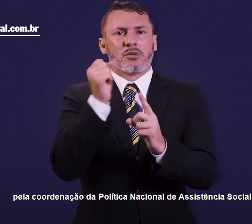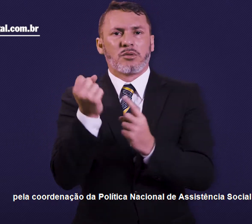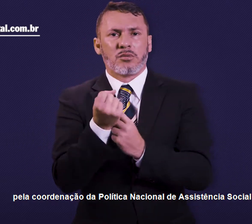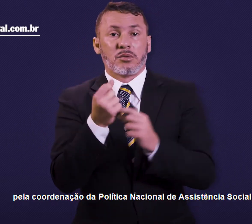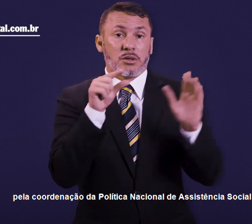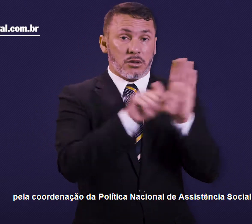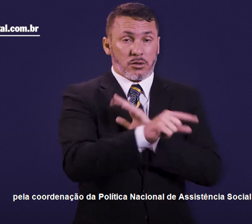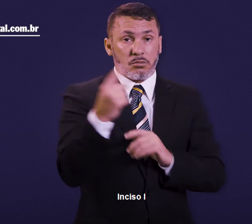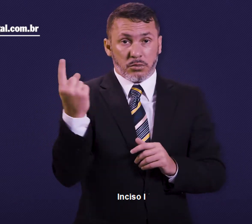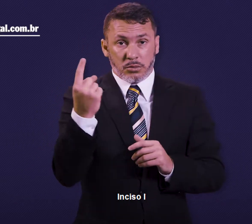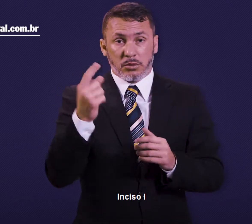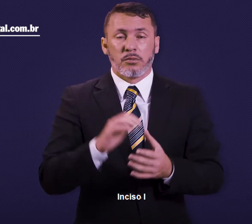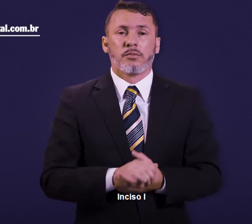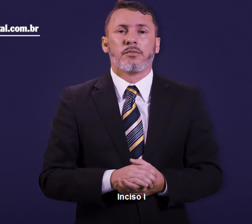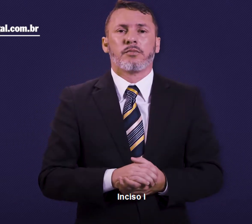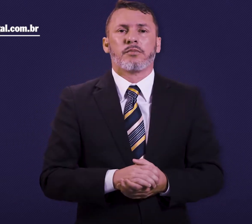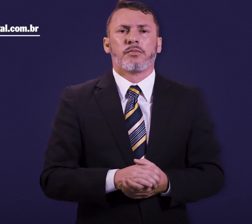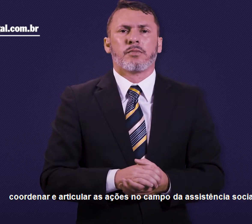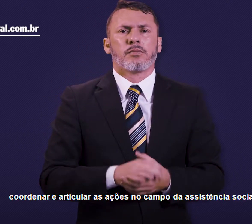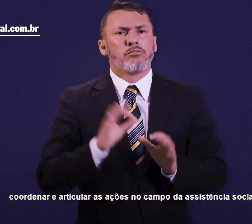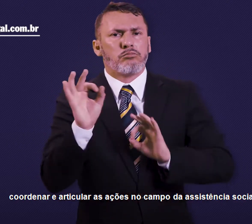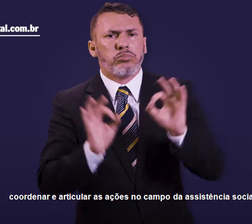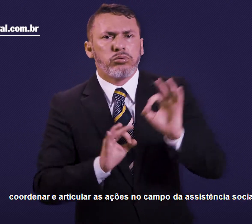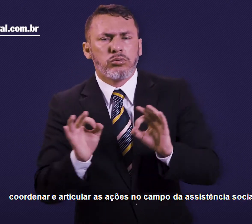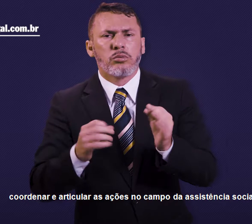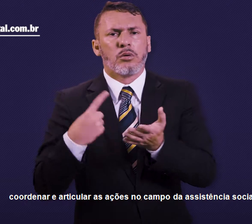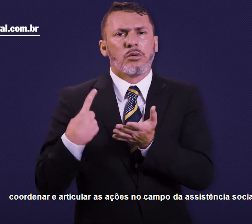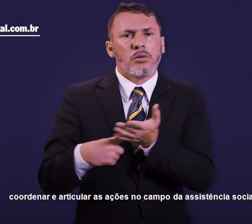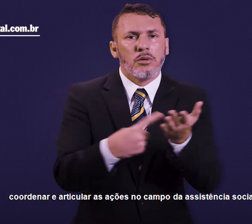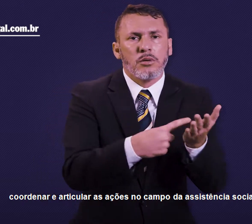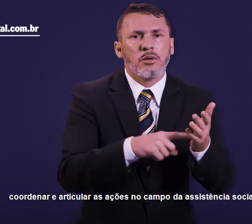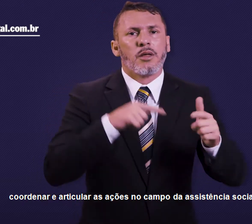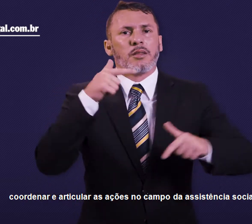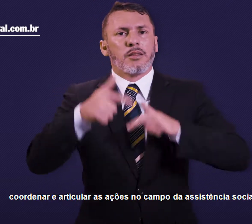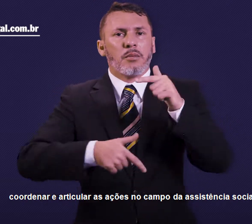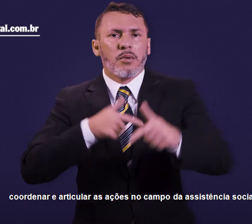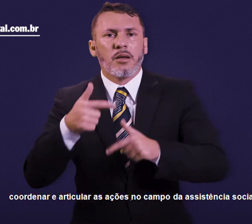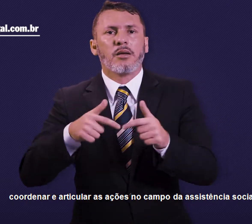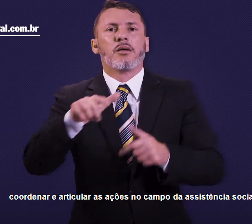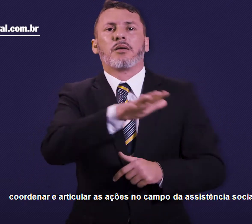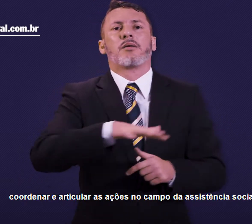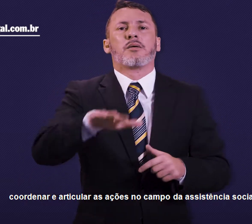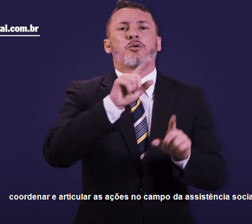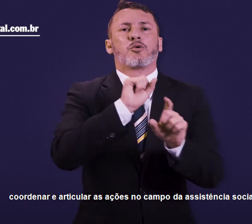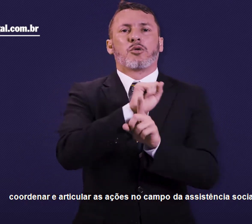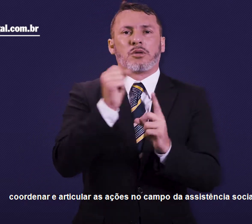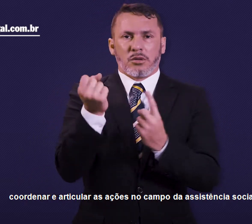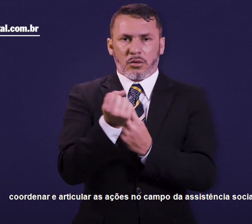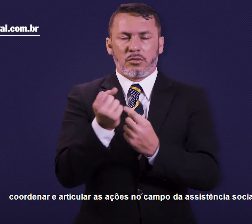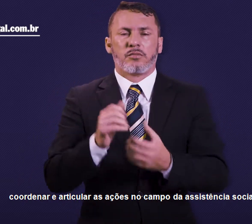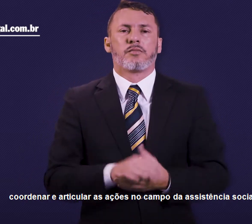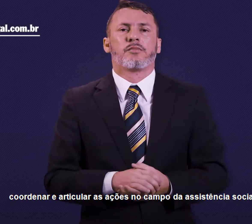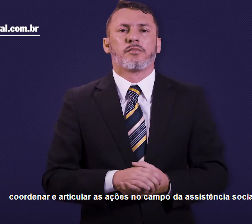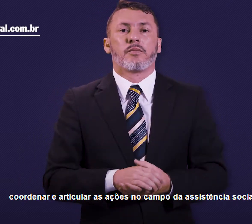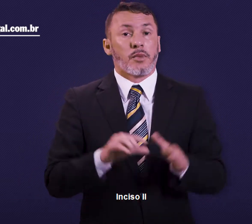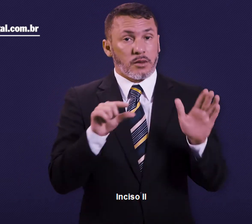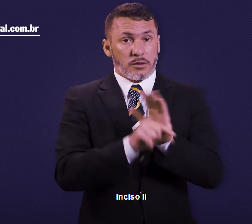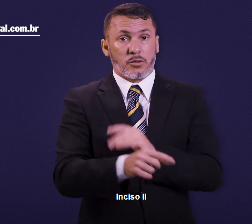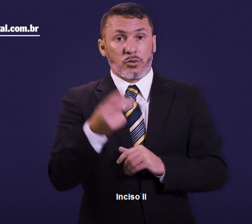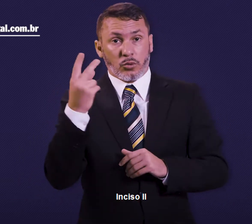Assistência Social. Inciso 1. Coordenar e articular as ações no campo da assistência social. Inciso